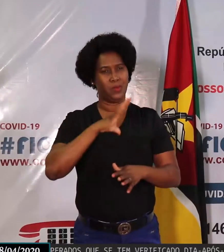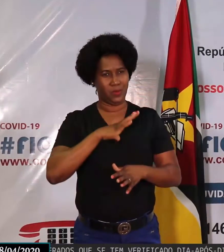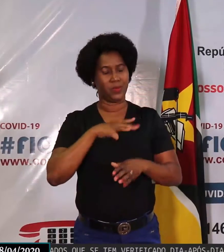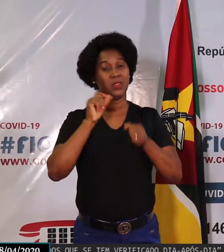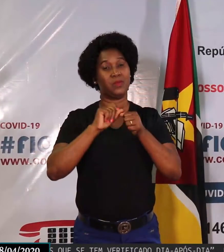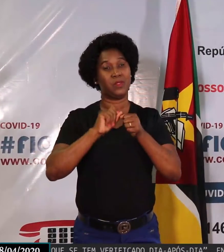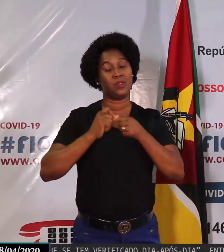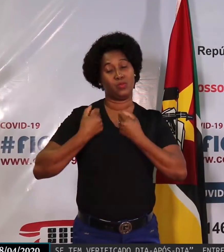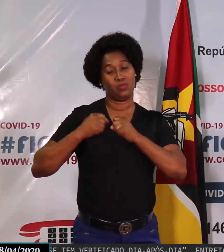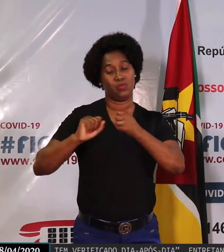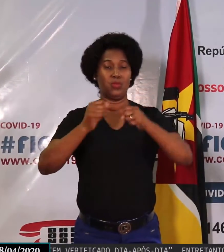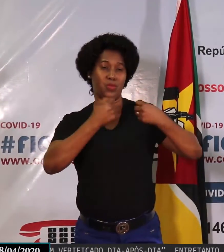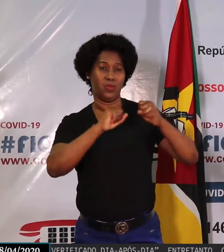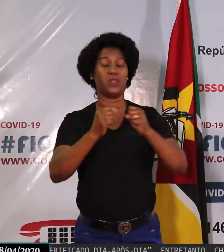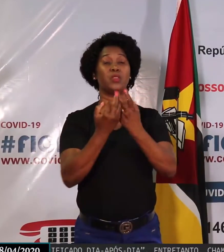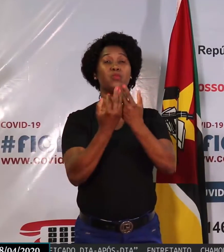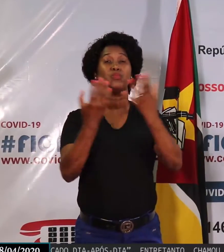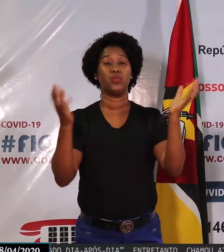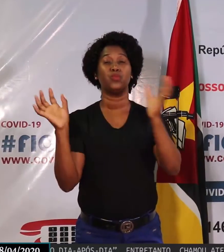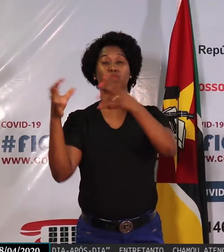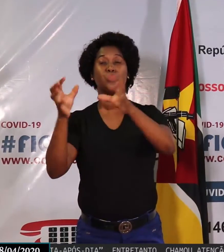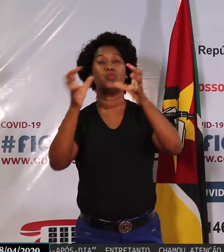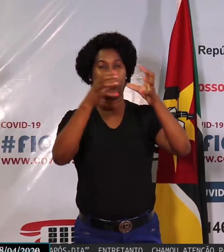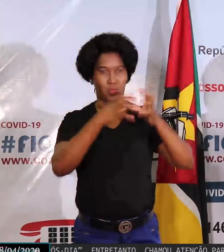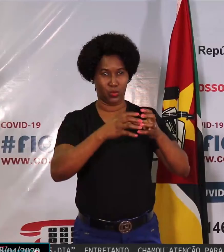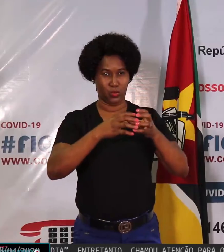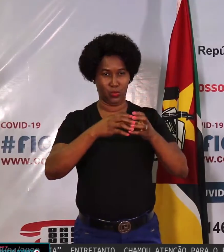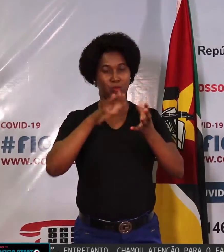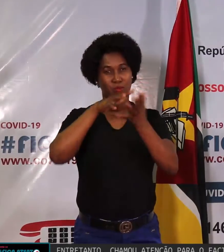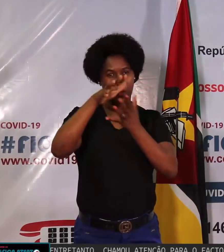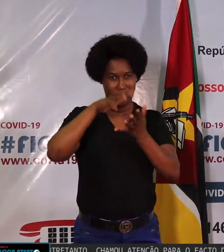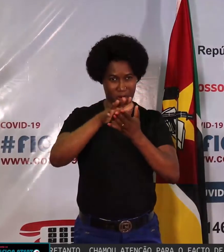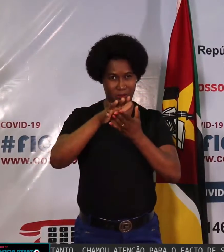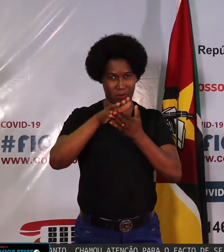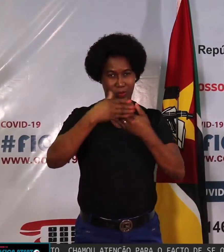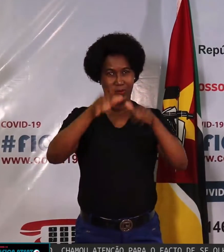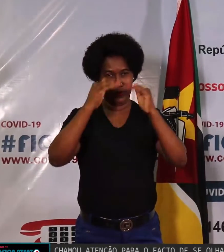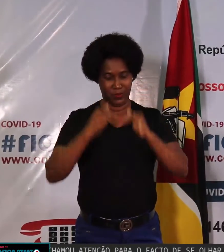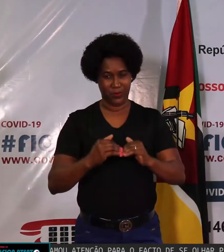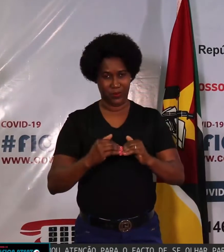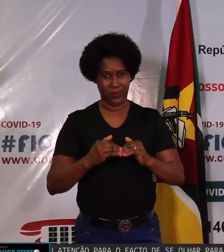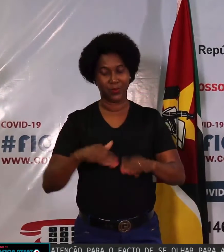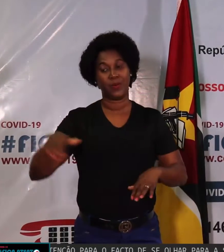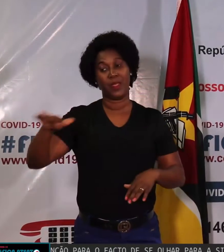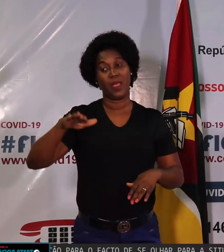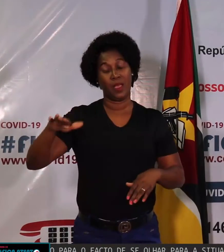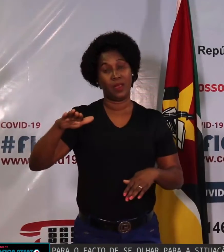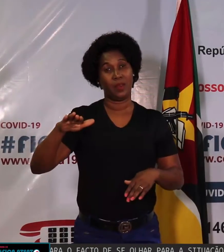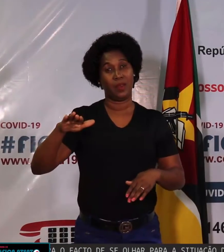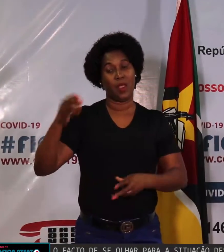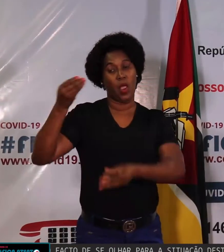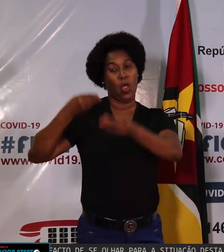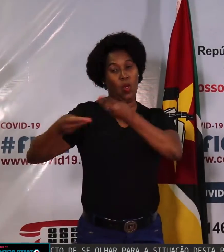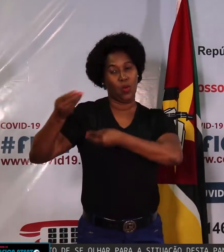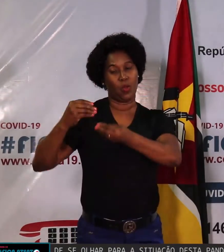realizadas várias atividades por estas unidades orgânicas que eu passo a citar. A nível da área de desenvolvimento econômico